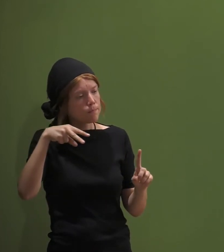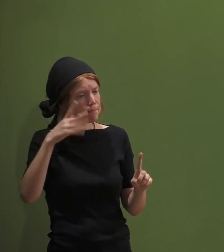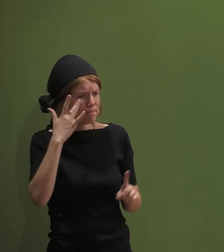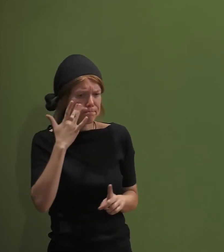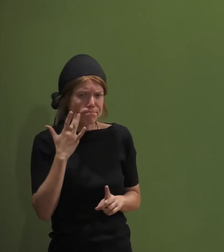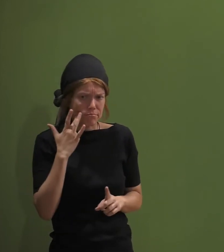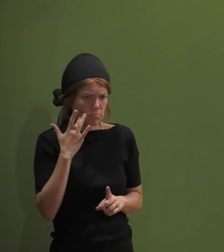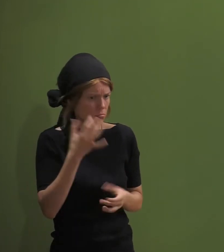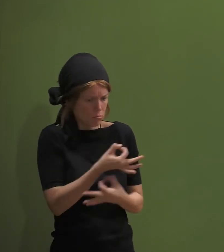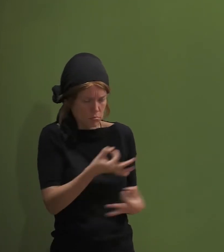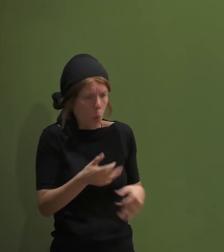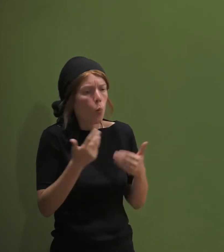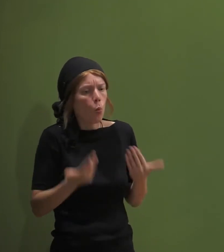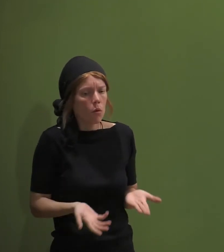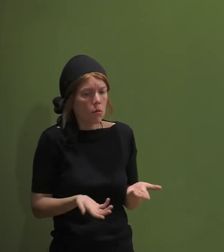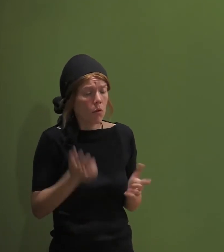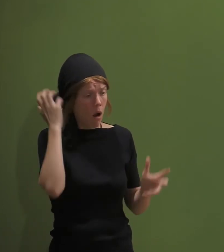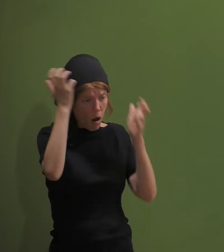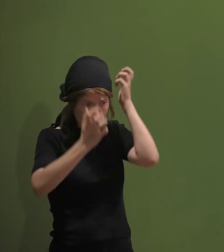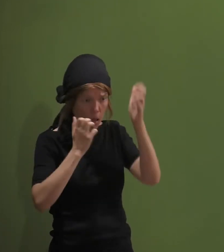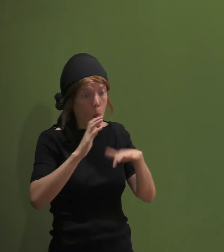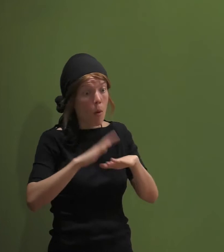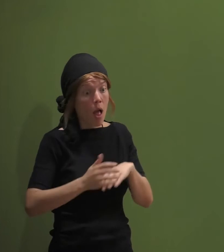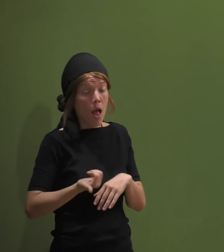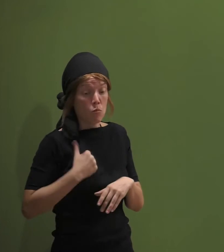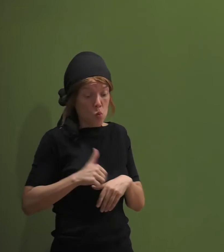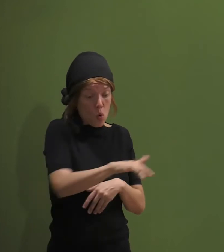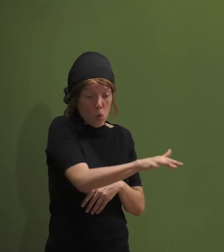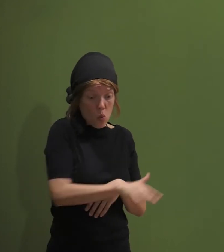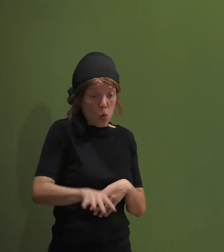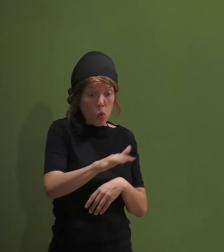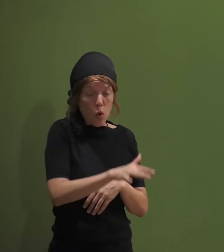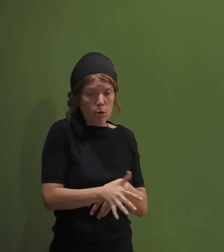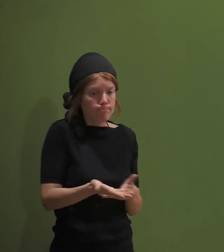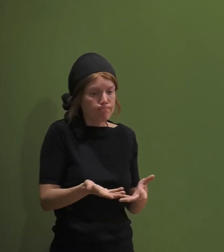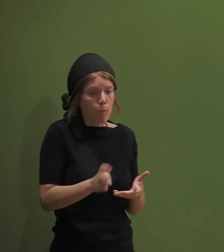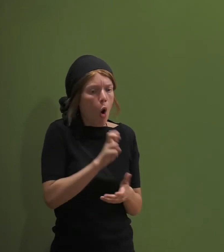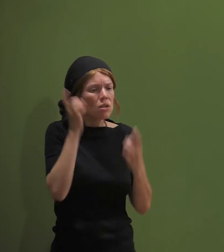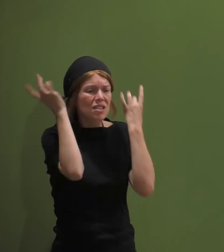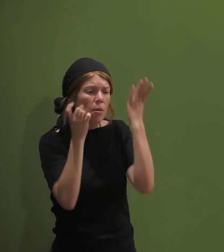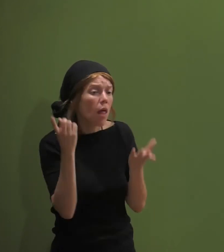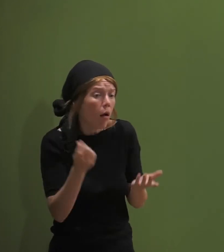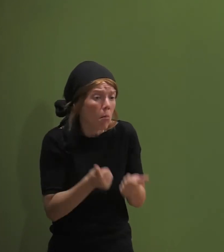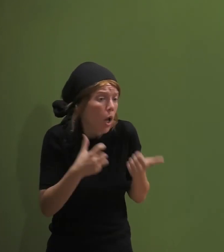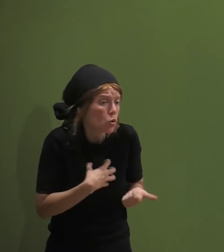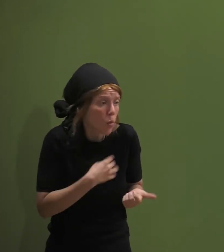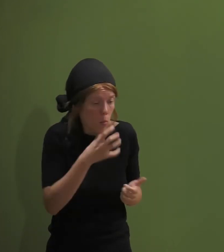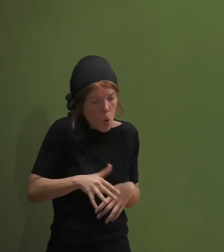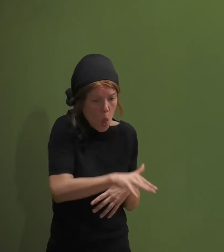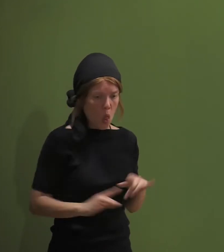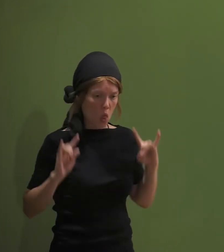de eficiencia, lo ideal sería utilizar el ganado para aprovechar aquellas zonas en las que no se puede realizar otra actividad agraria, como las